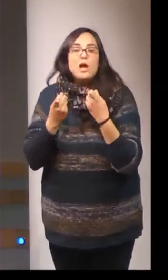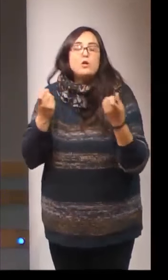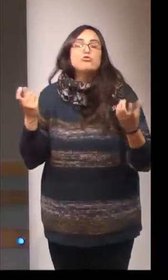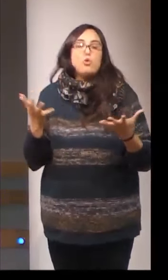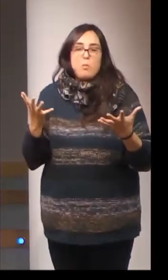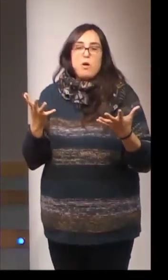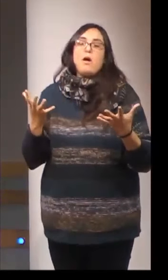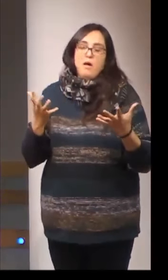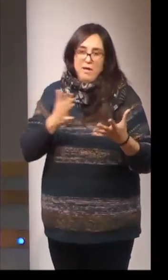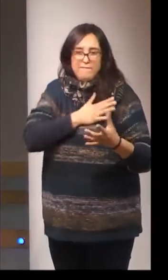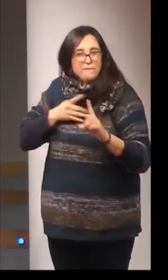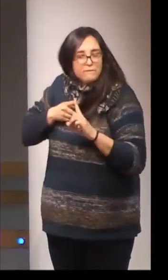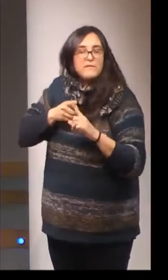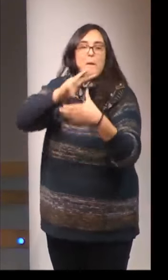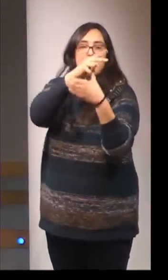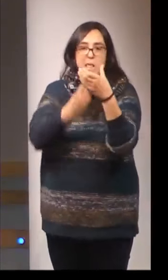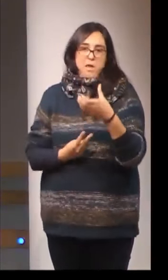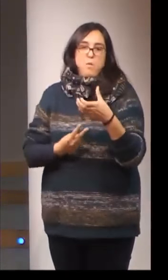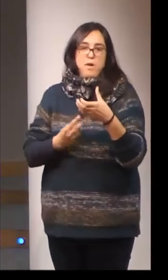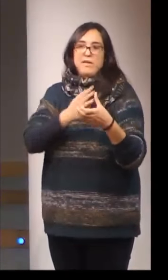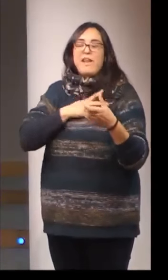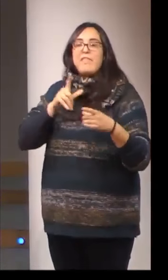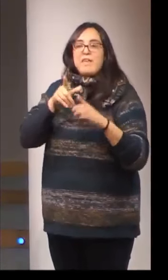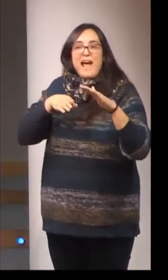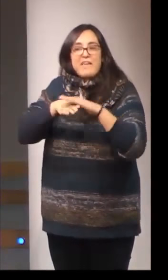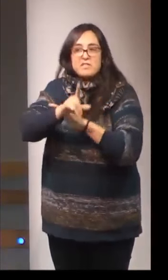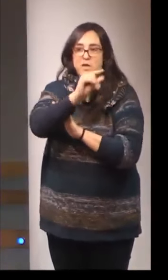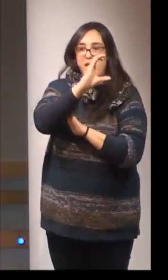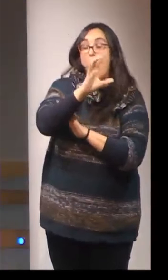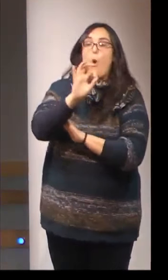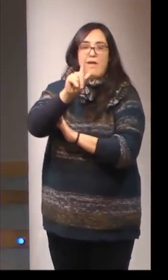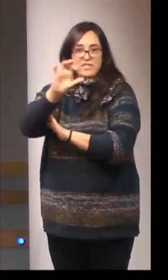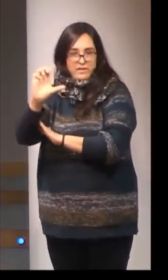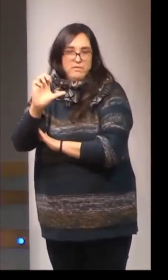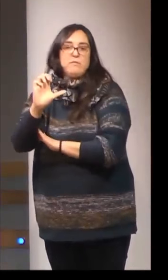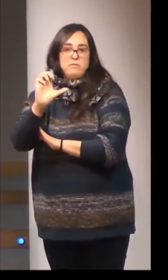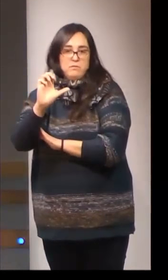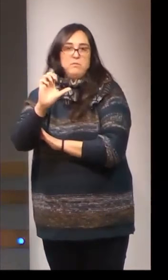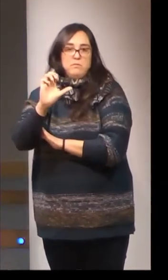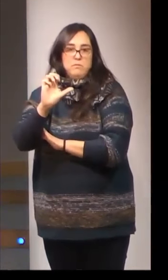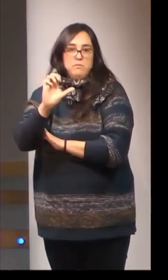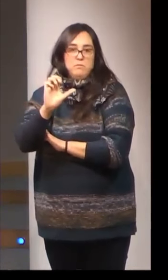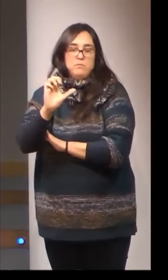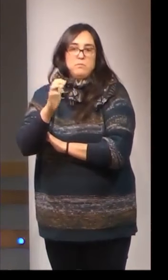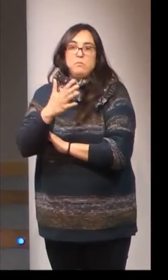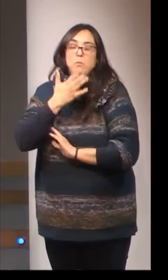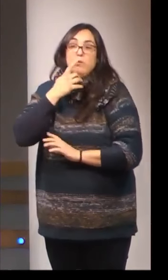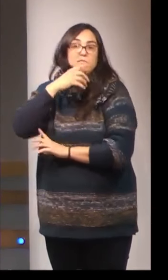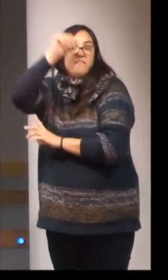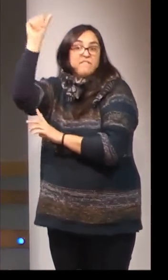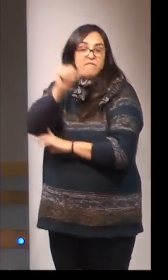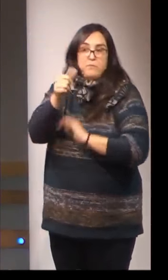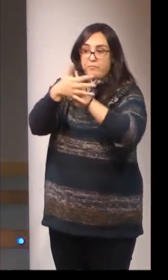ojos en la pantalla se hace este cuestionario para que sea efectivamente bilingüe,